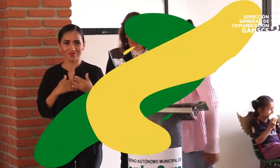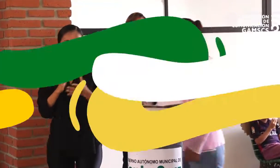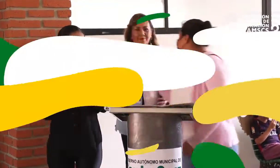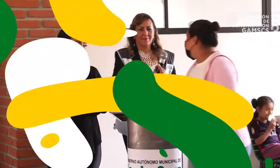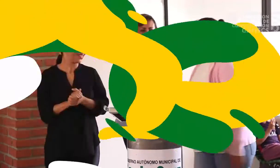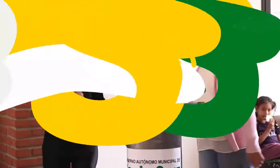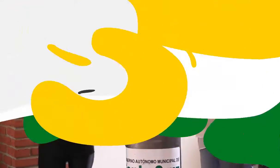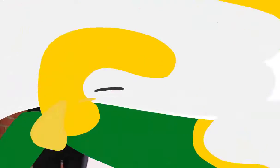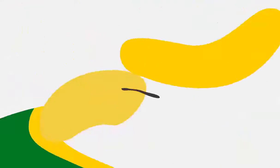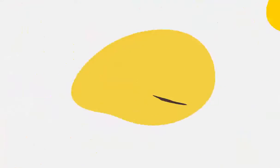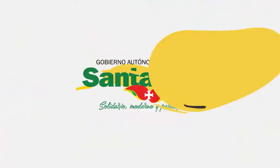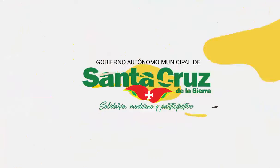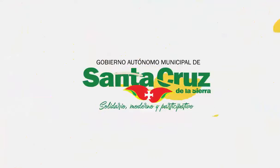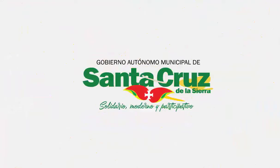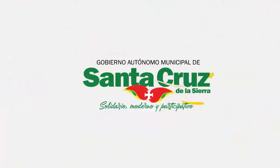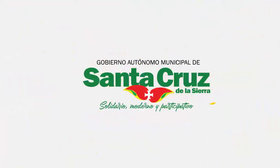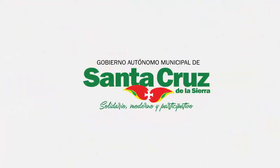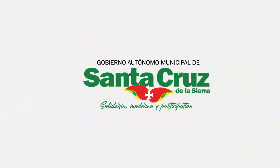Gracias.